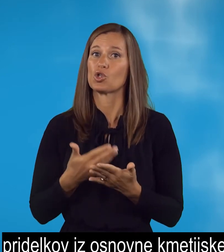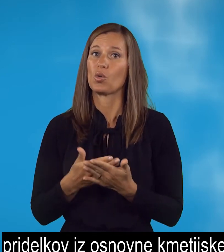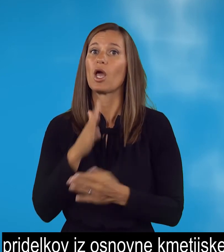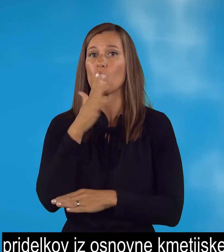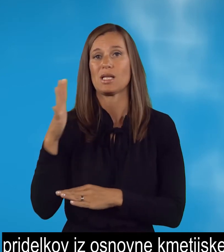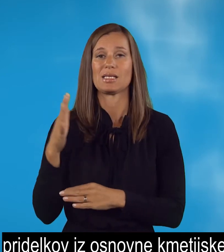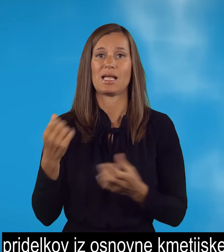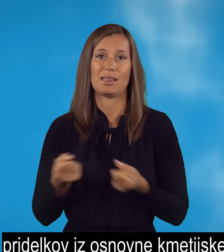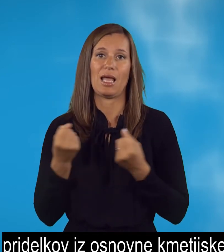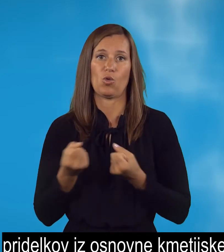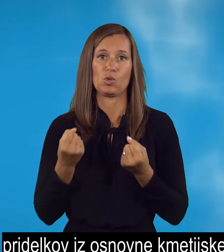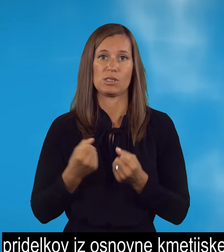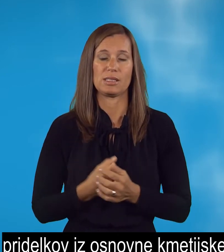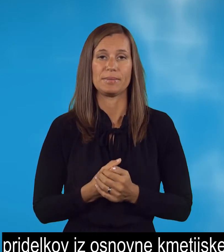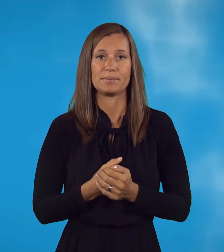osnovne gozdarske dejavnosti.